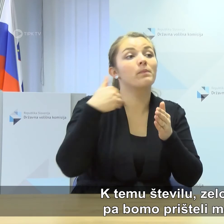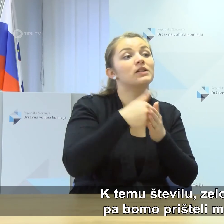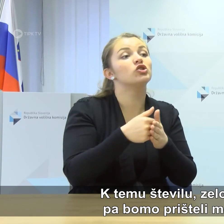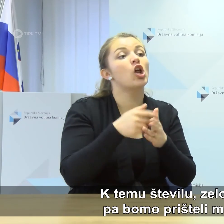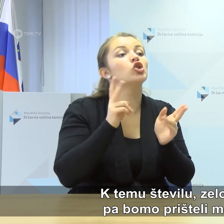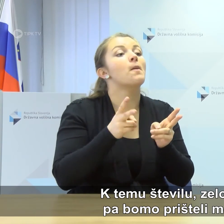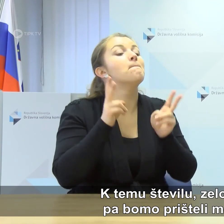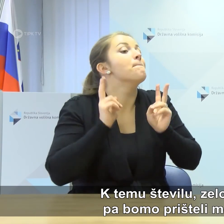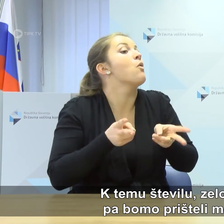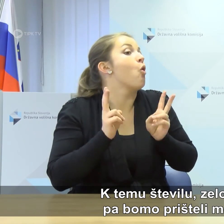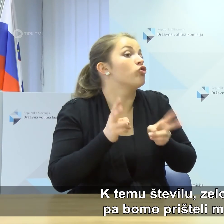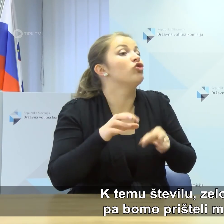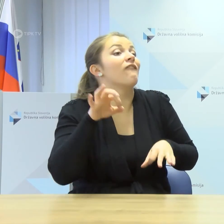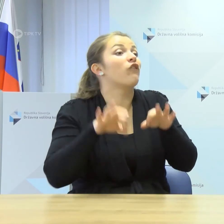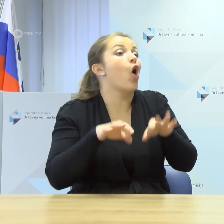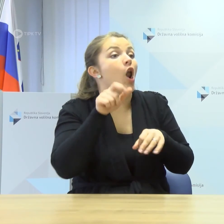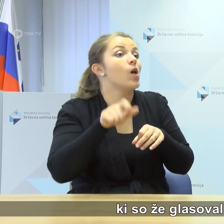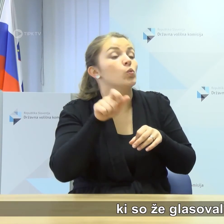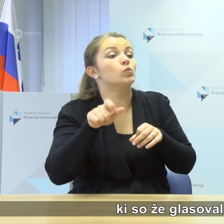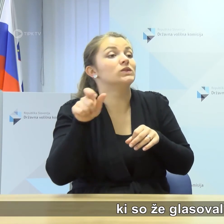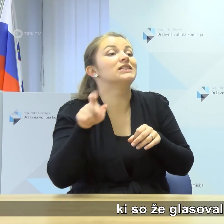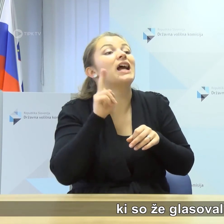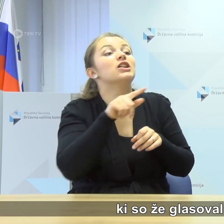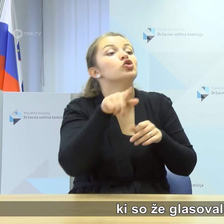volivce, ki so že glasovali,